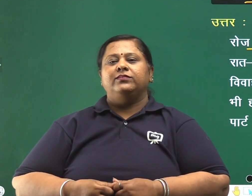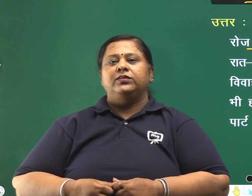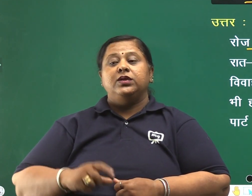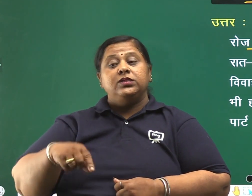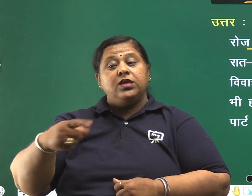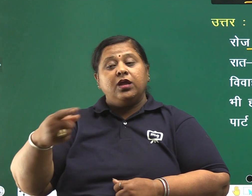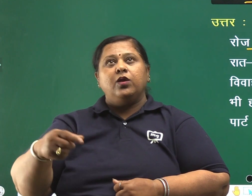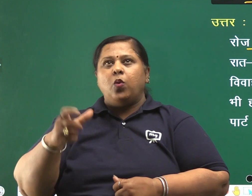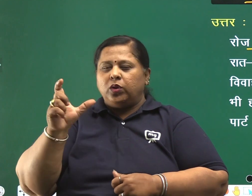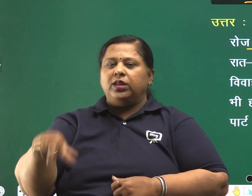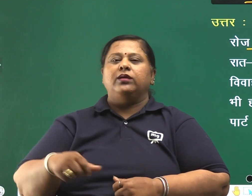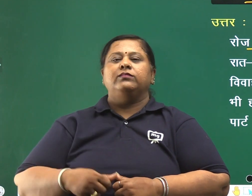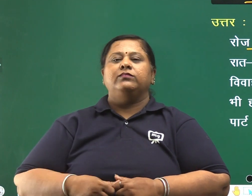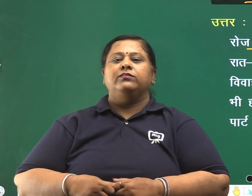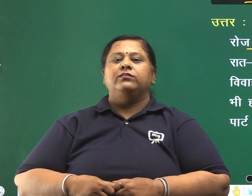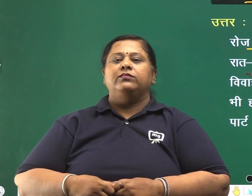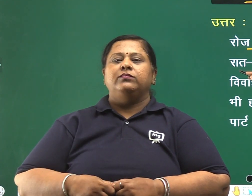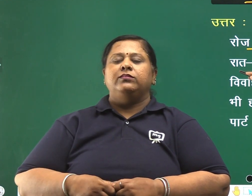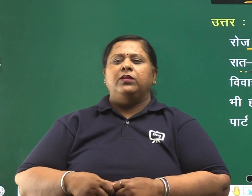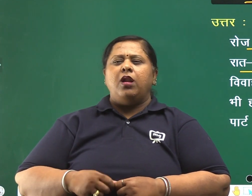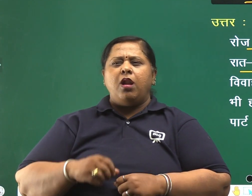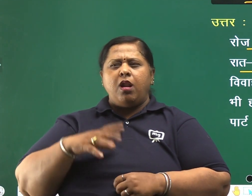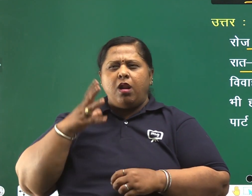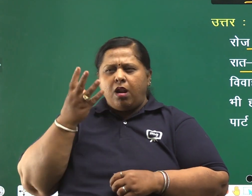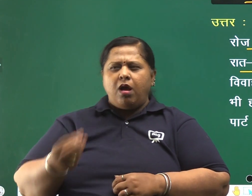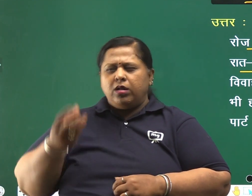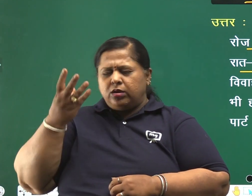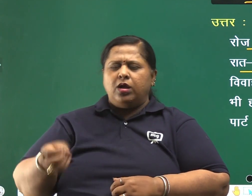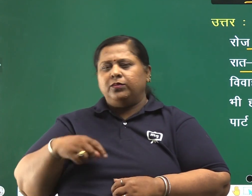से ही औरतें रात रात भर